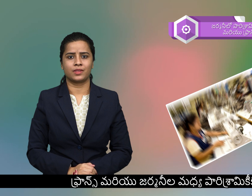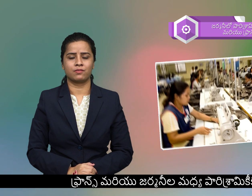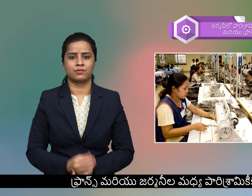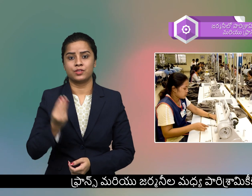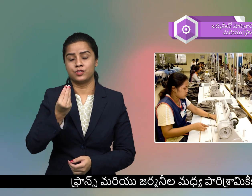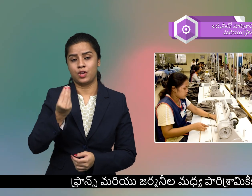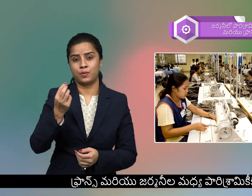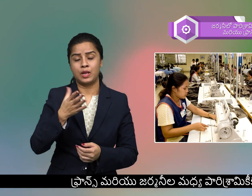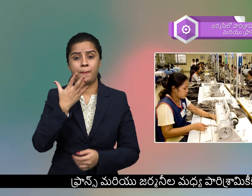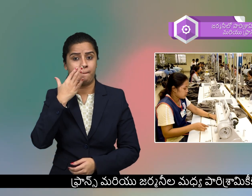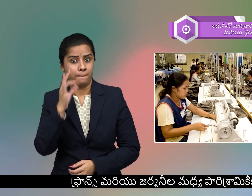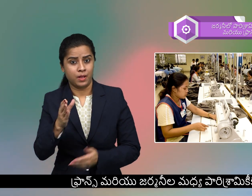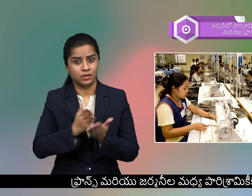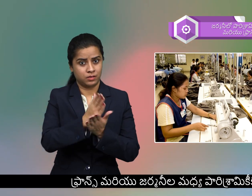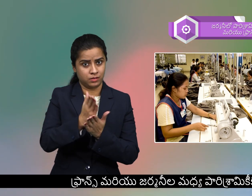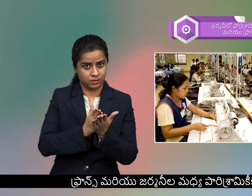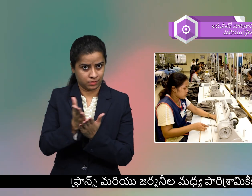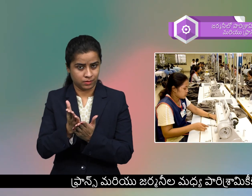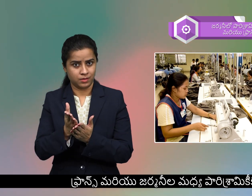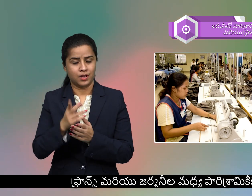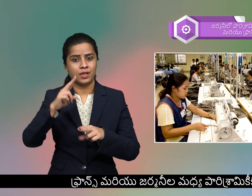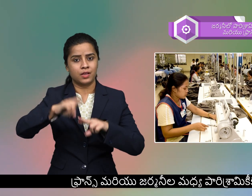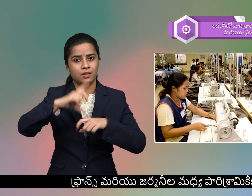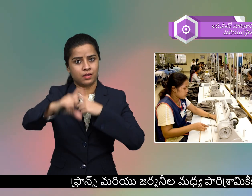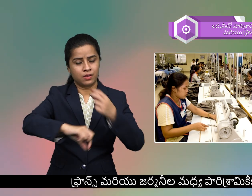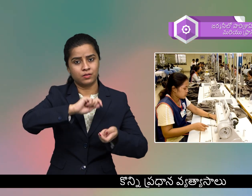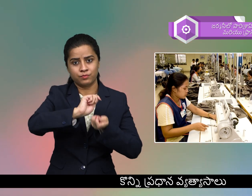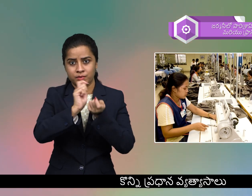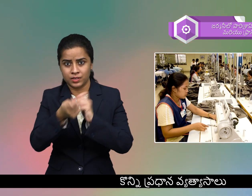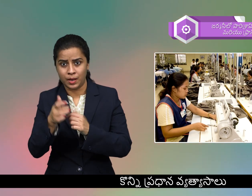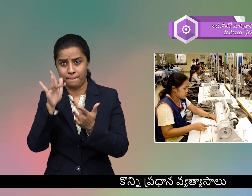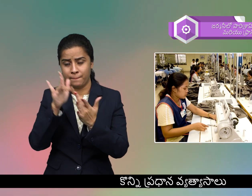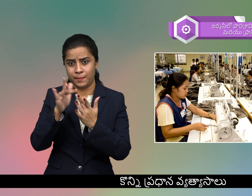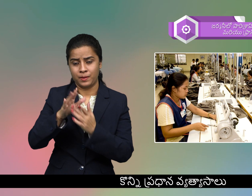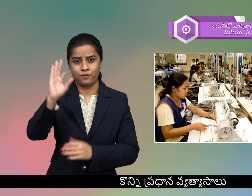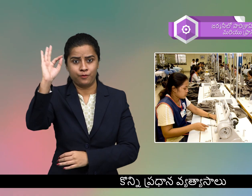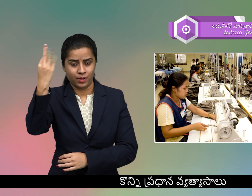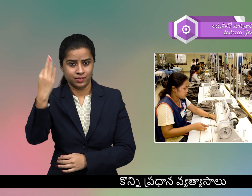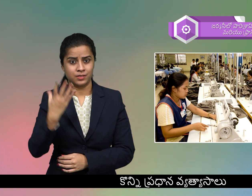ఫ్రాన్స్ మరియు జర్మనీల మధ్య పారిశ్రామికీకరణలో కొన్ని ప్రధాన వ్యత్యాసాలు.